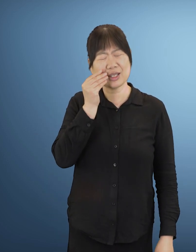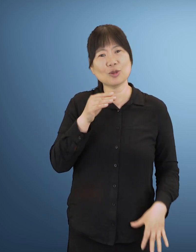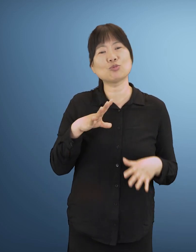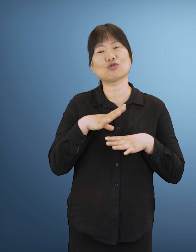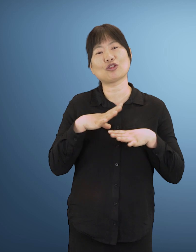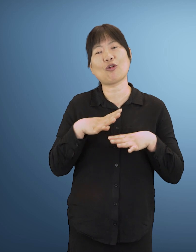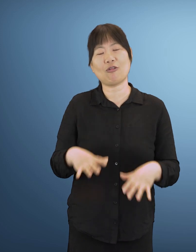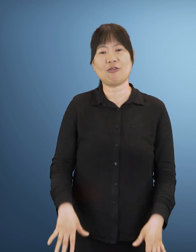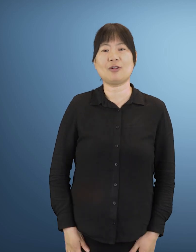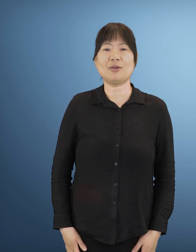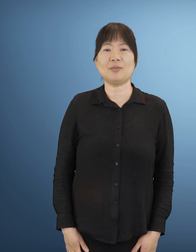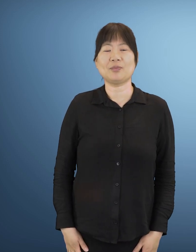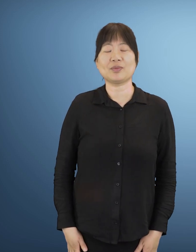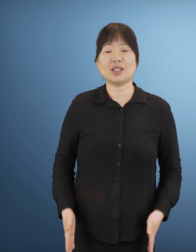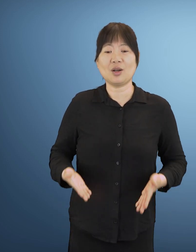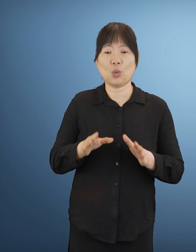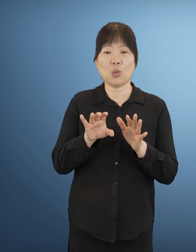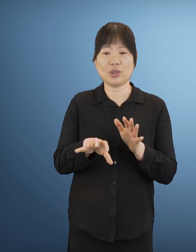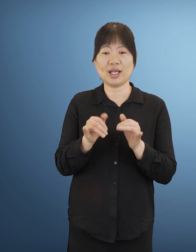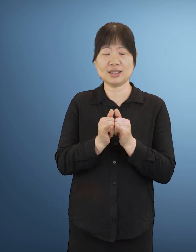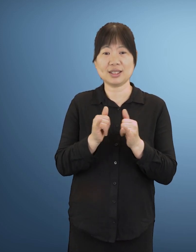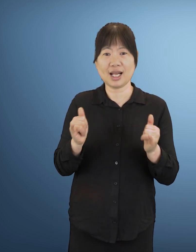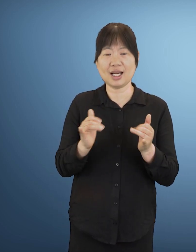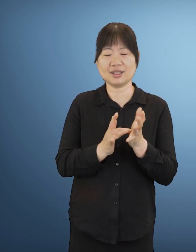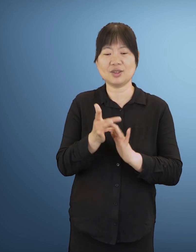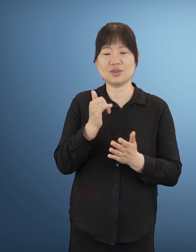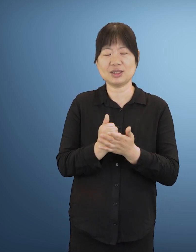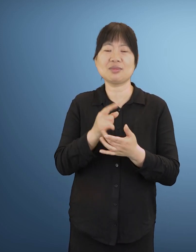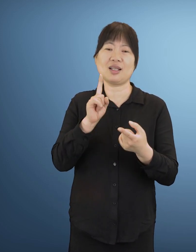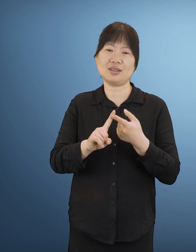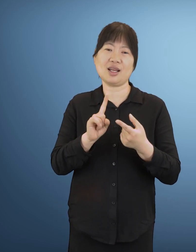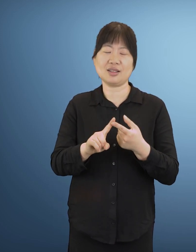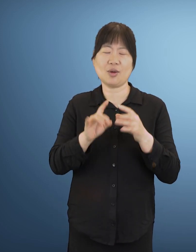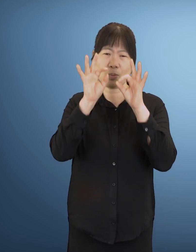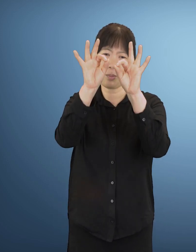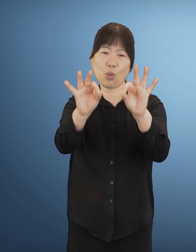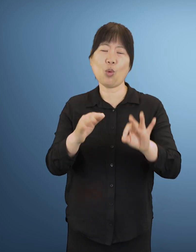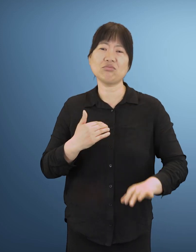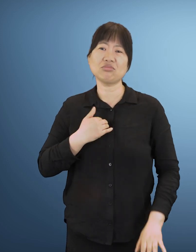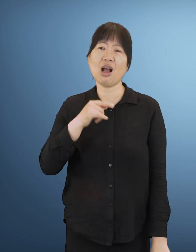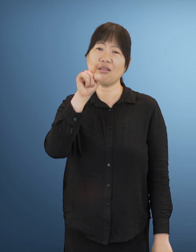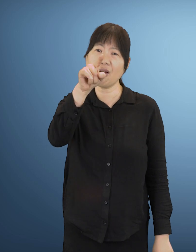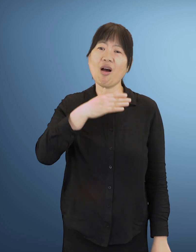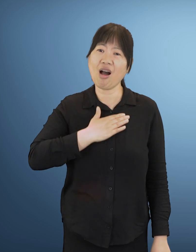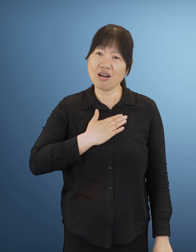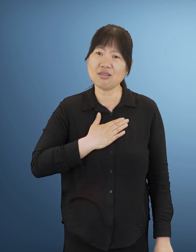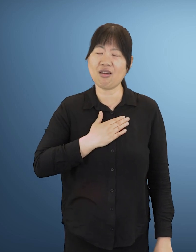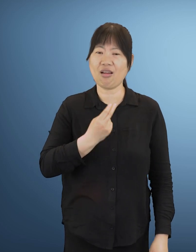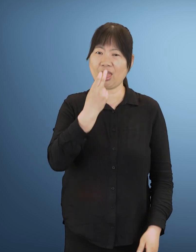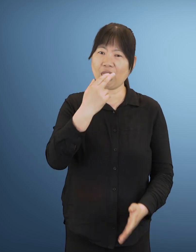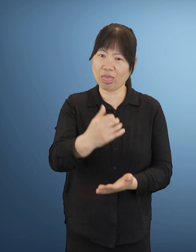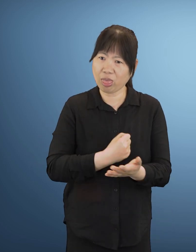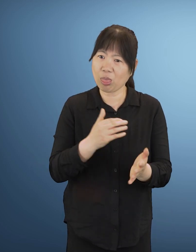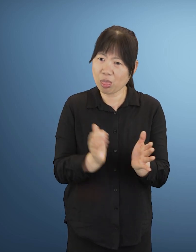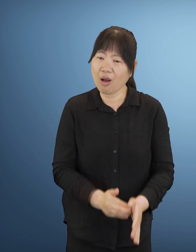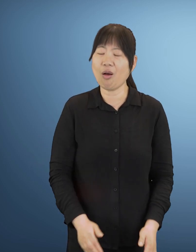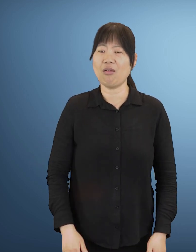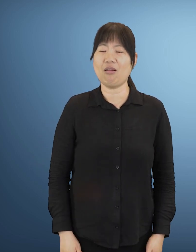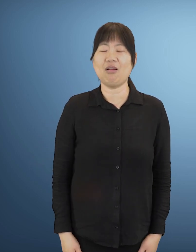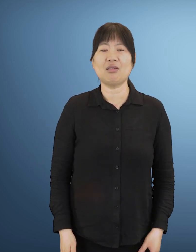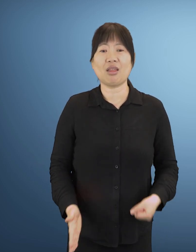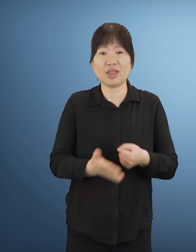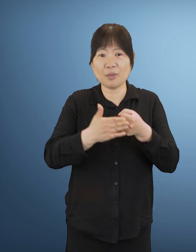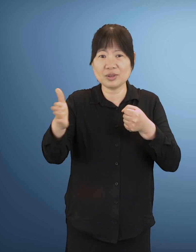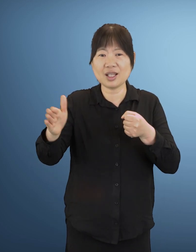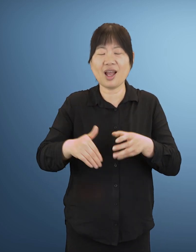함정이에요. 지금 고향 사람들이 예수님에 대해서 근데 다 알아. 나 익숙해.